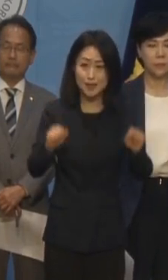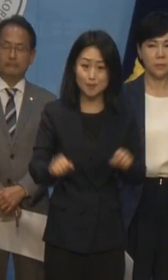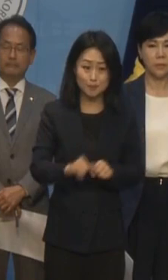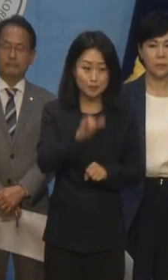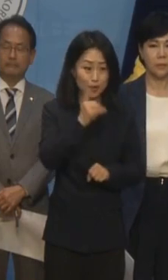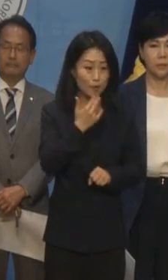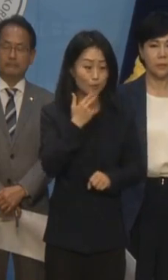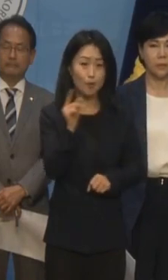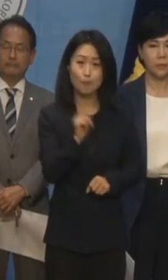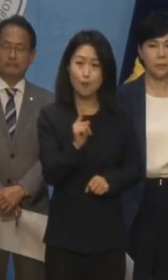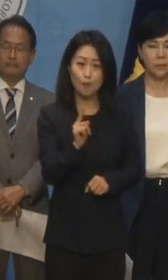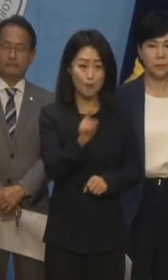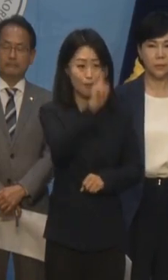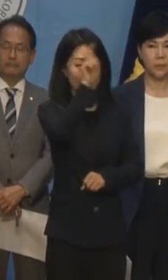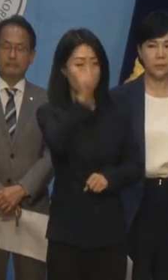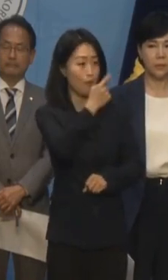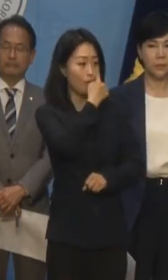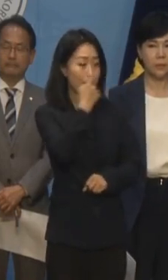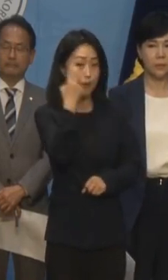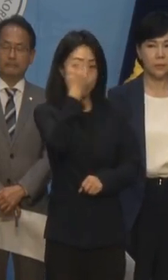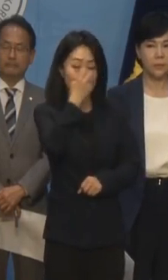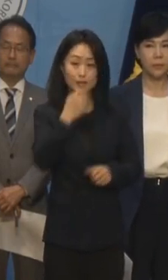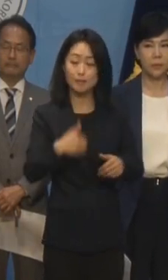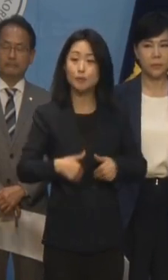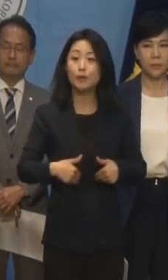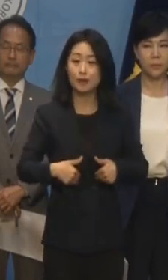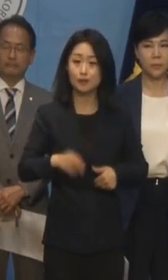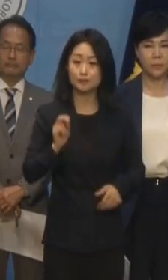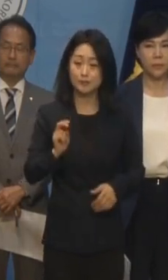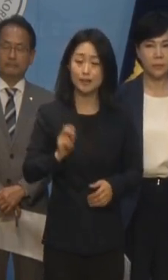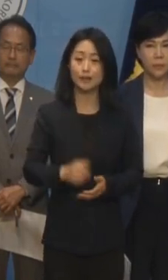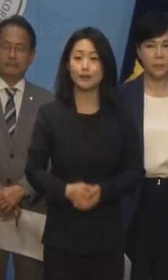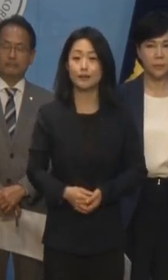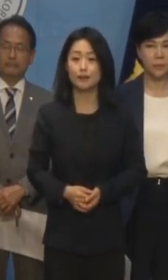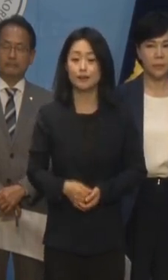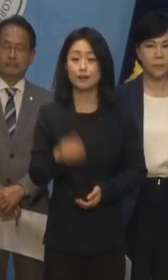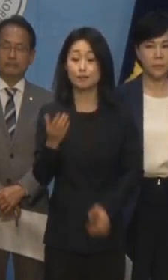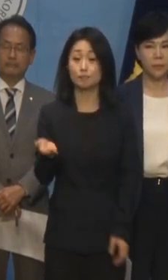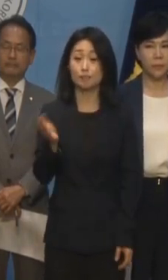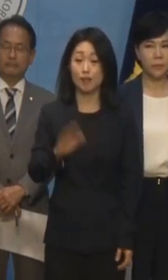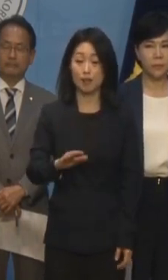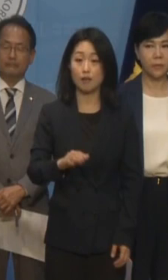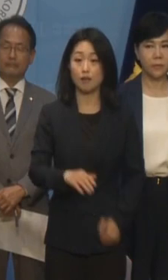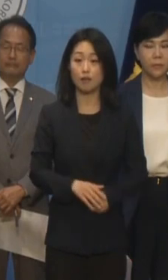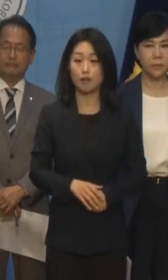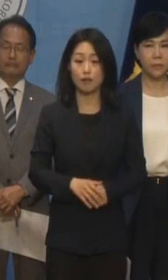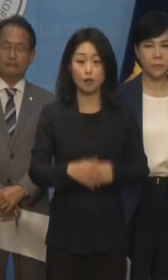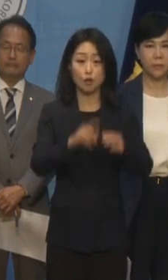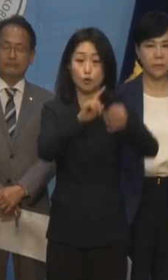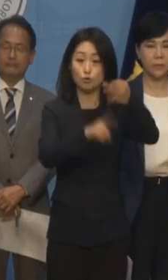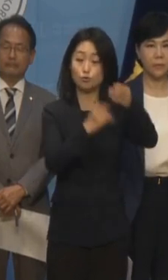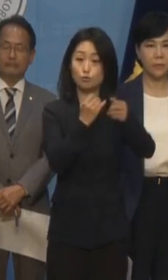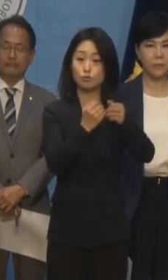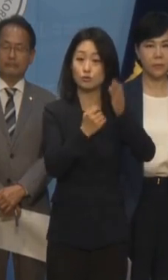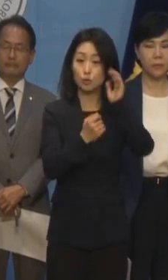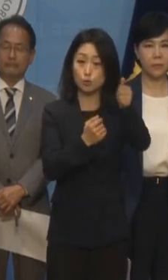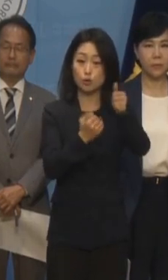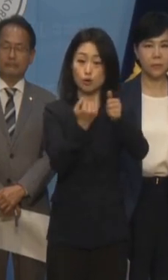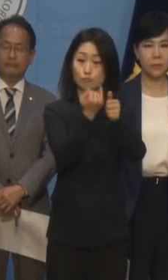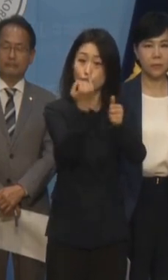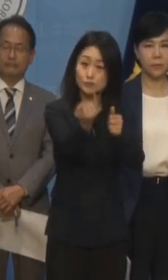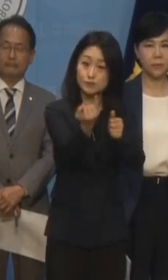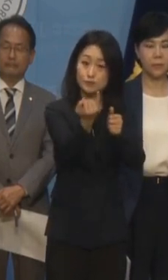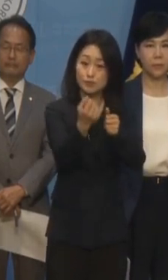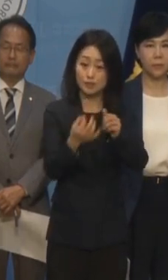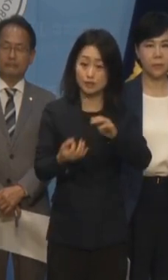것인지에 대해 점검과 감사도 했어야 합니다. 그러나 권익위는 윤석열 대통령과 김건희